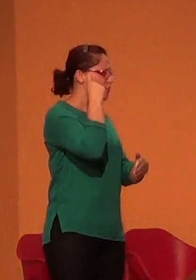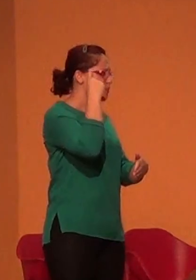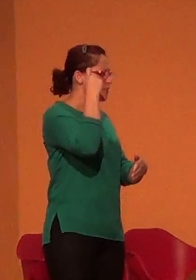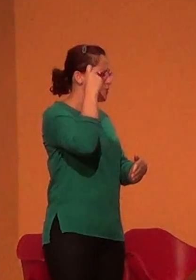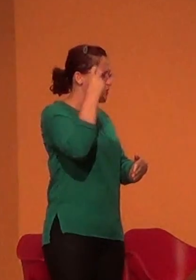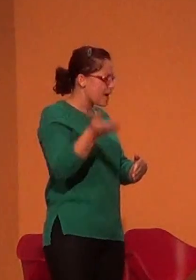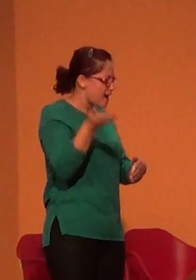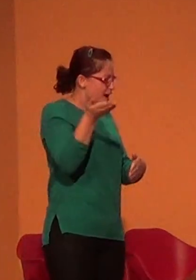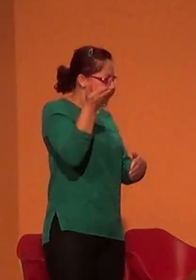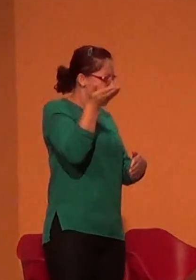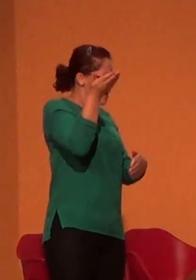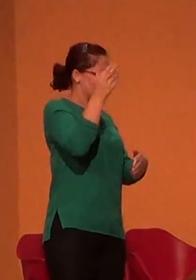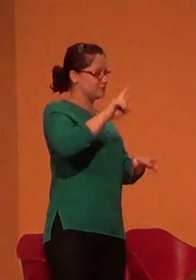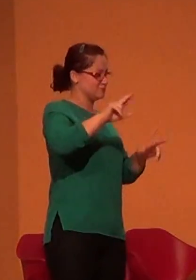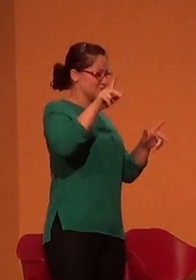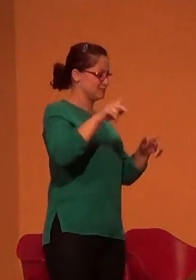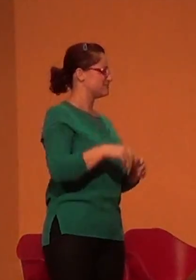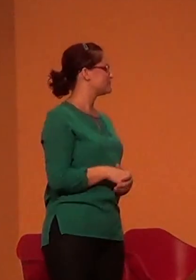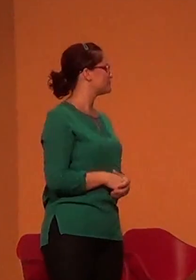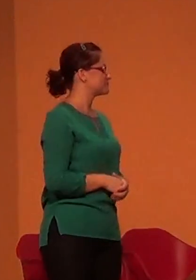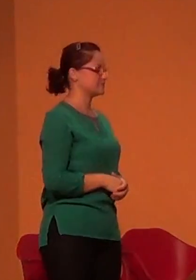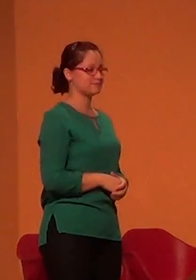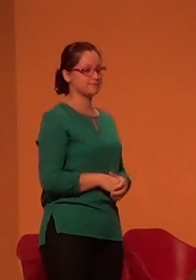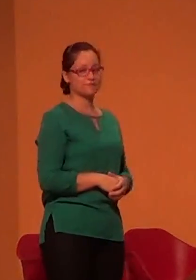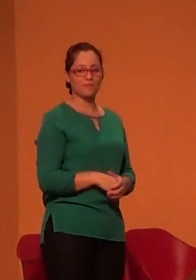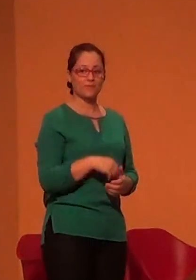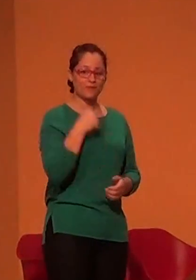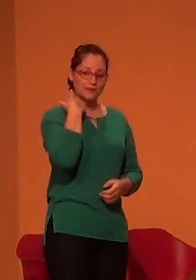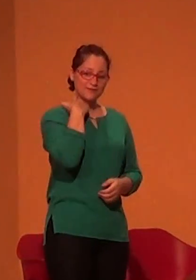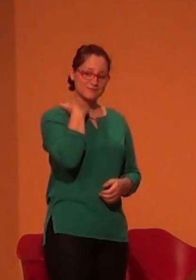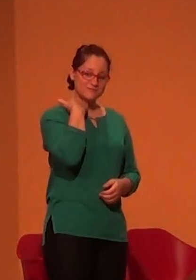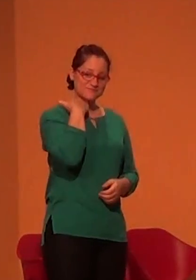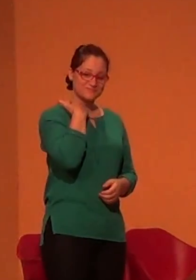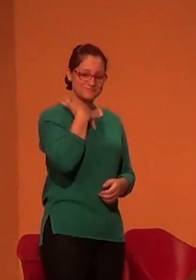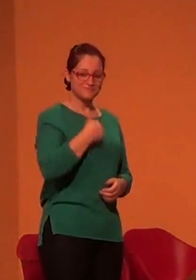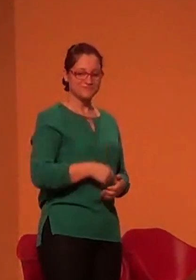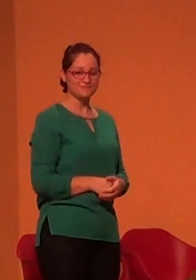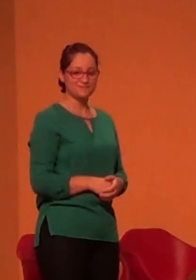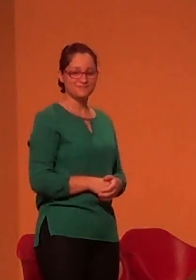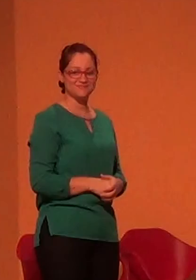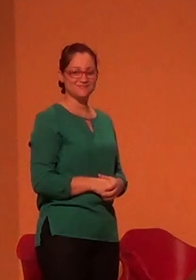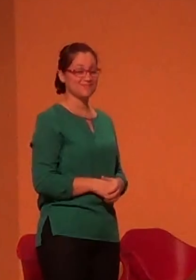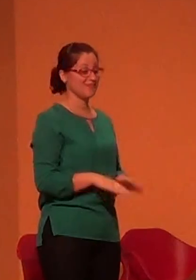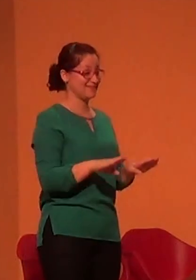que ele ia identificar que ele tem que pular. Não, deixa. Não tá entendendo?